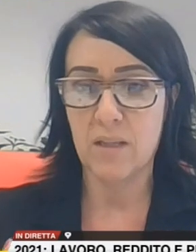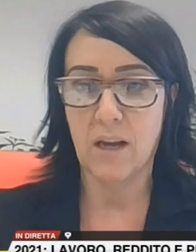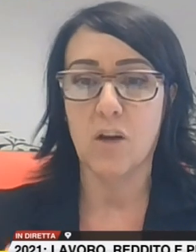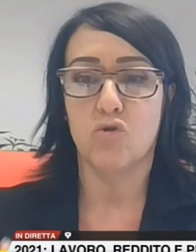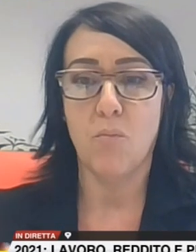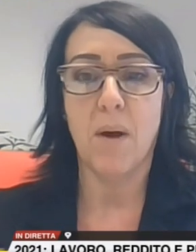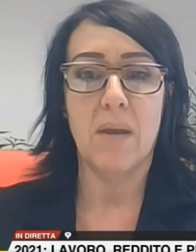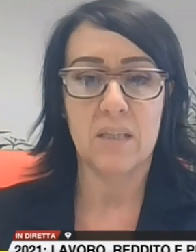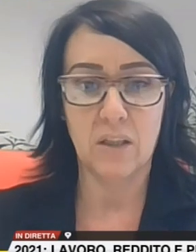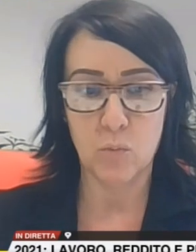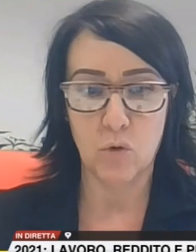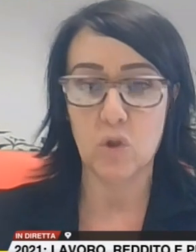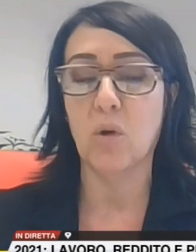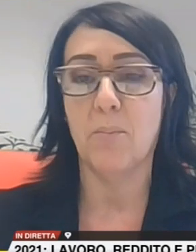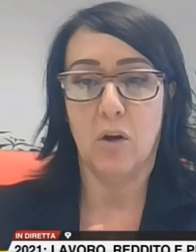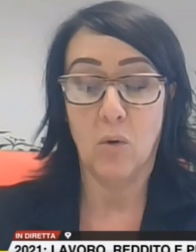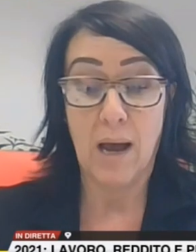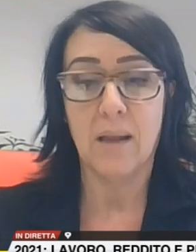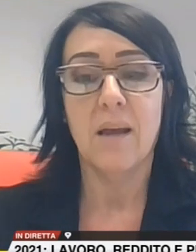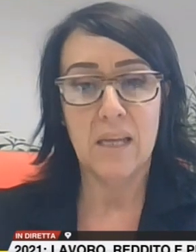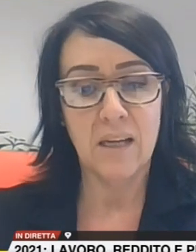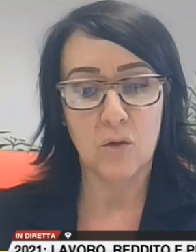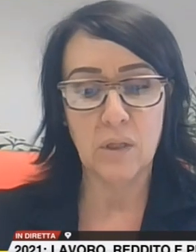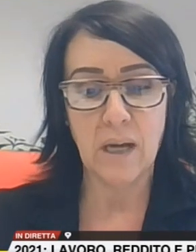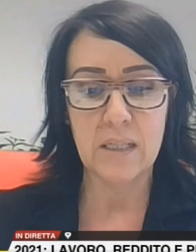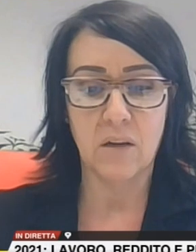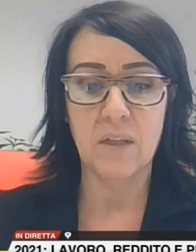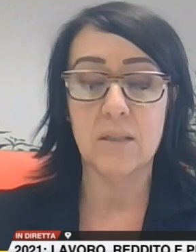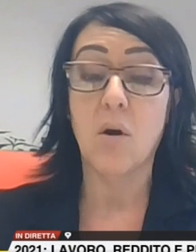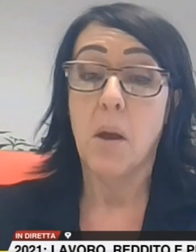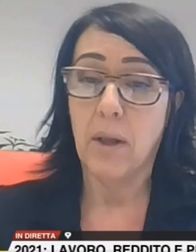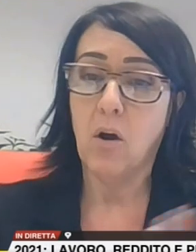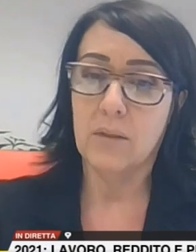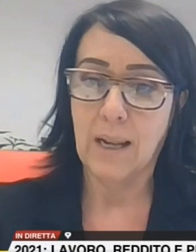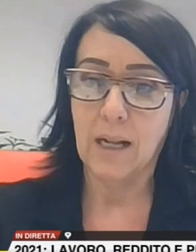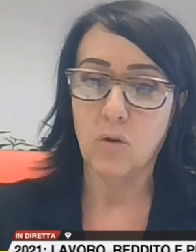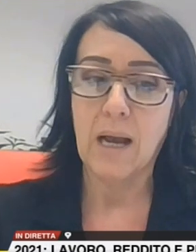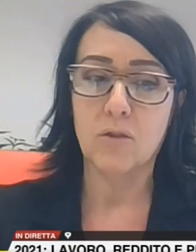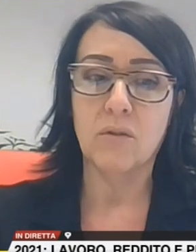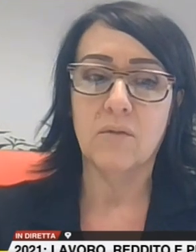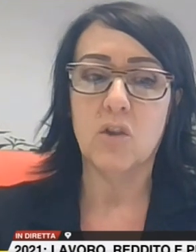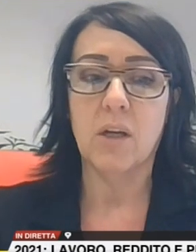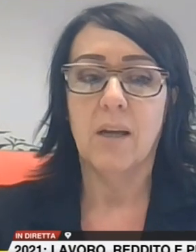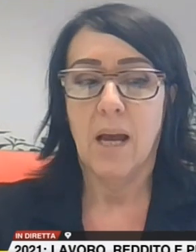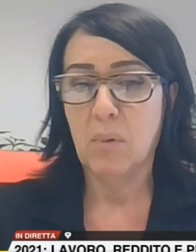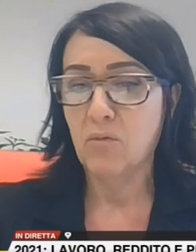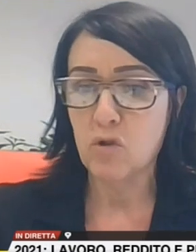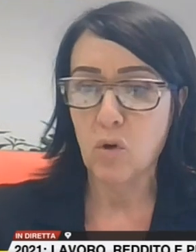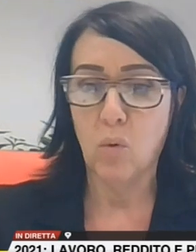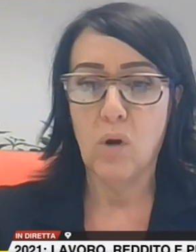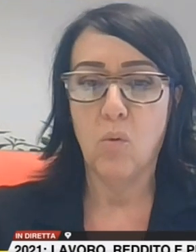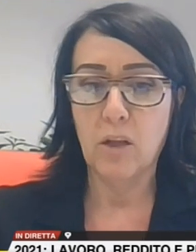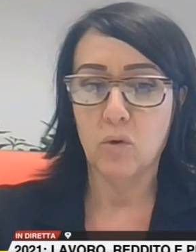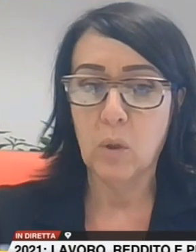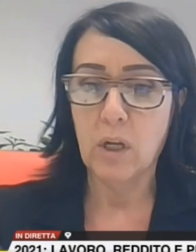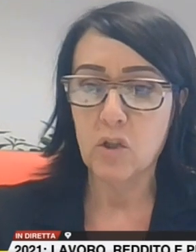a questa somma messa a disposizione per erogare in gratuità il servizio. Però dall'altro canto invece abbiamo visto